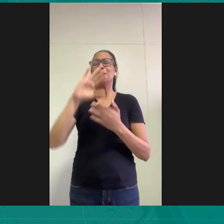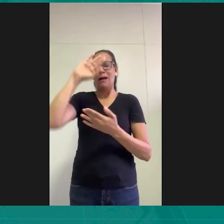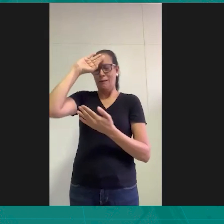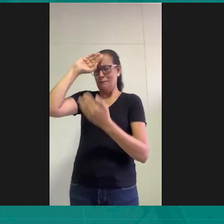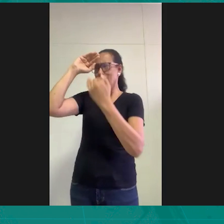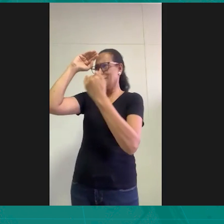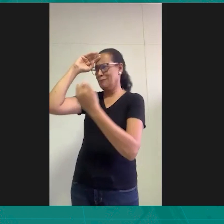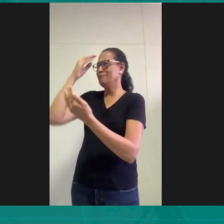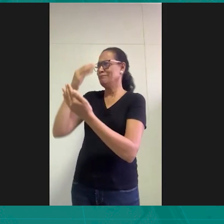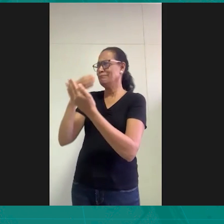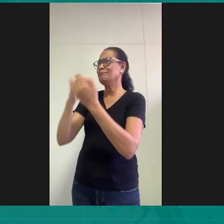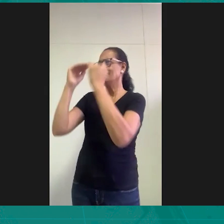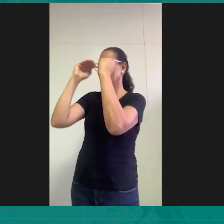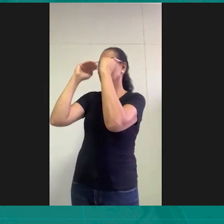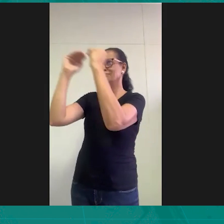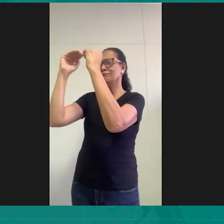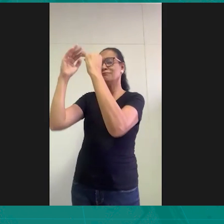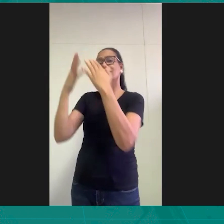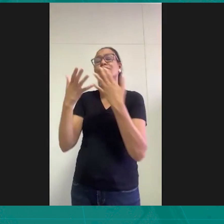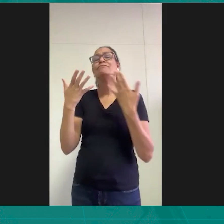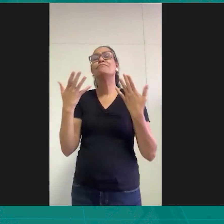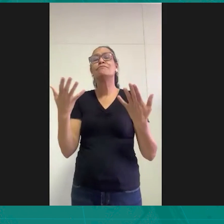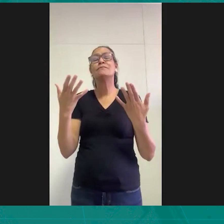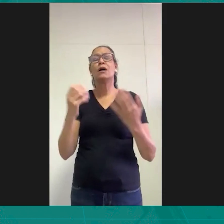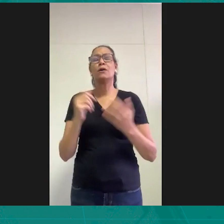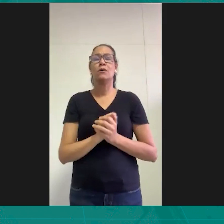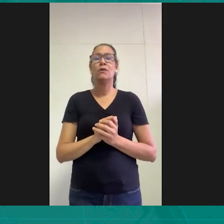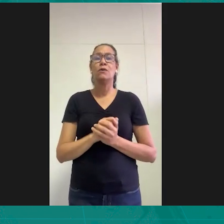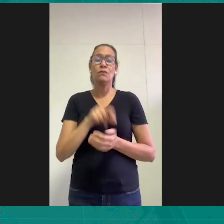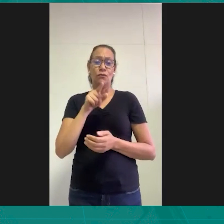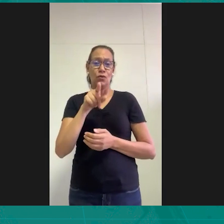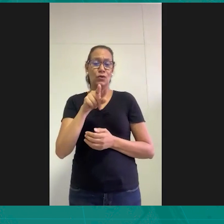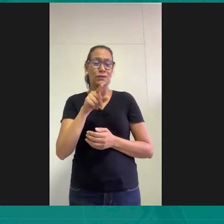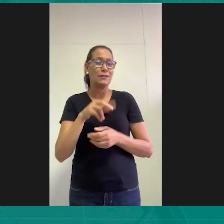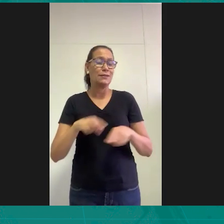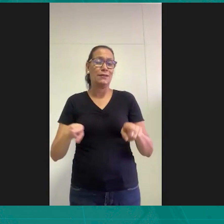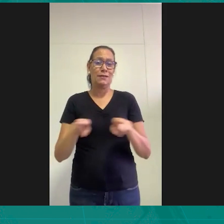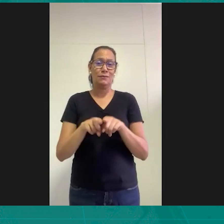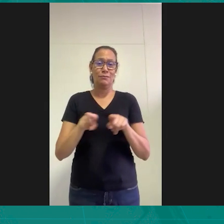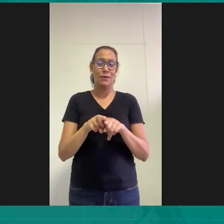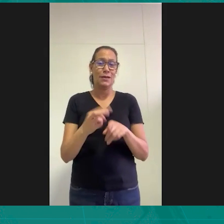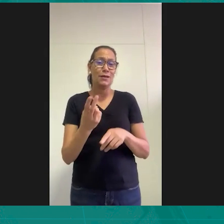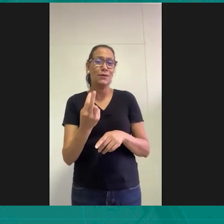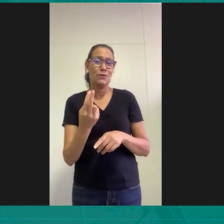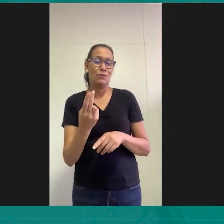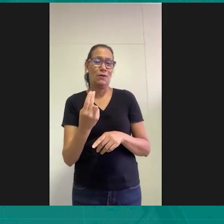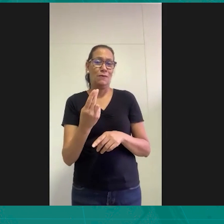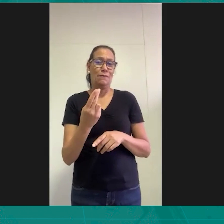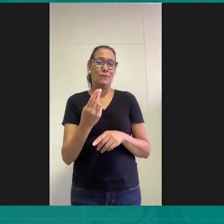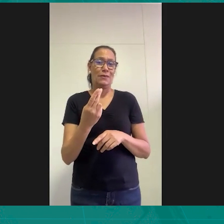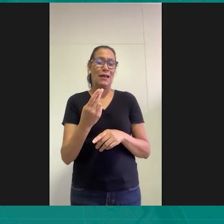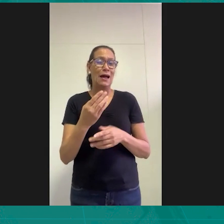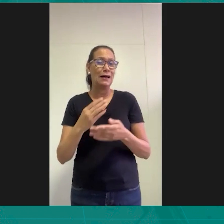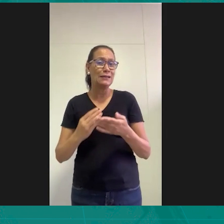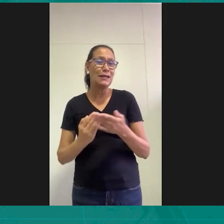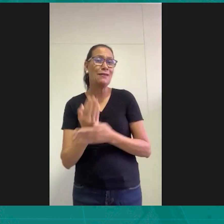fazer. Mas não você, pela palavra. A palavra faz a obra. Estou certo